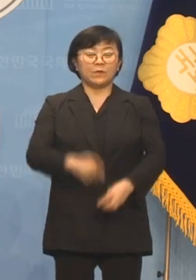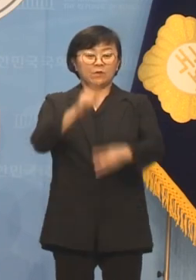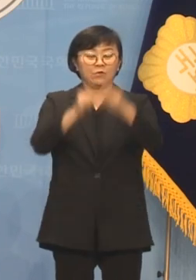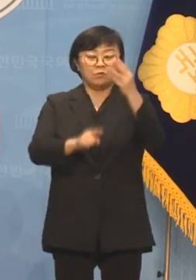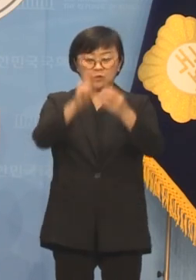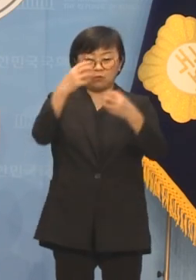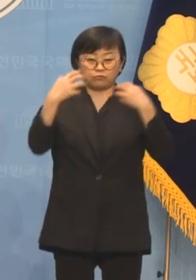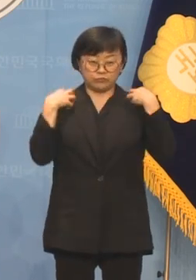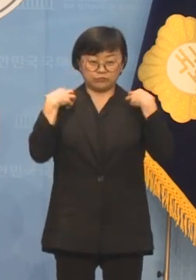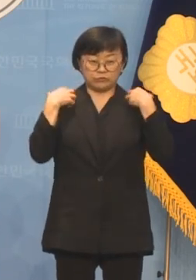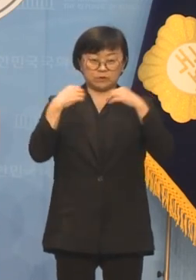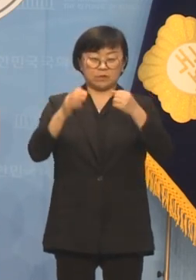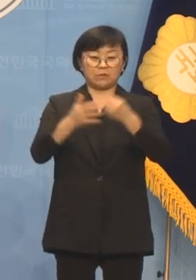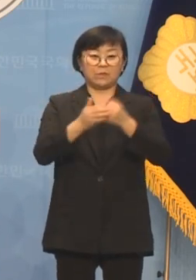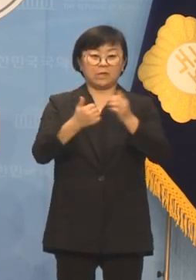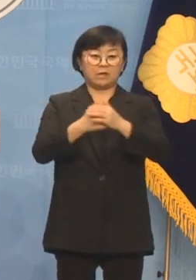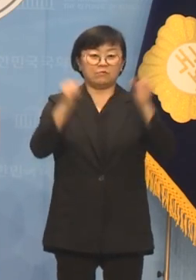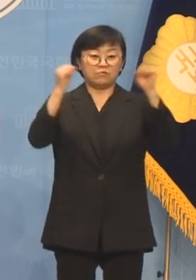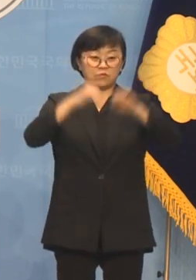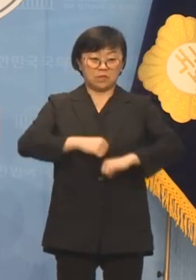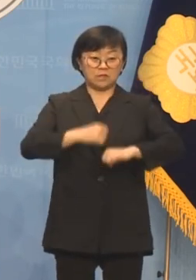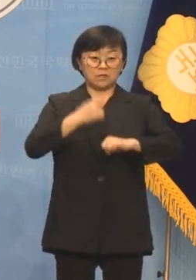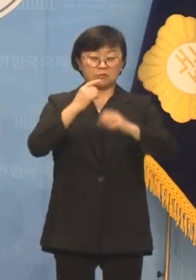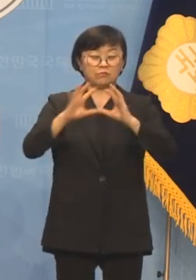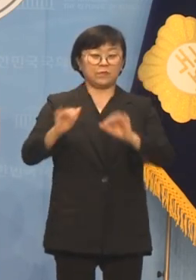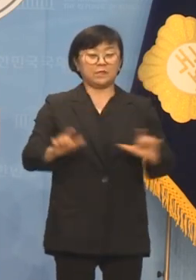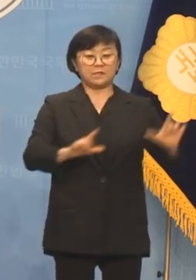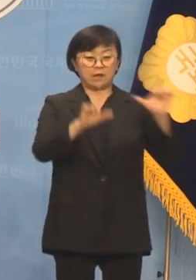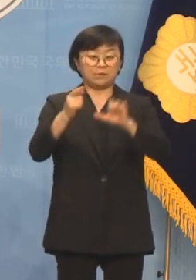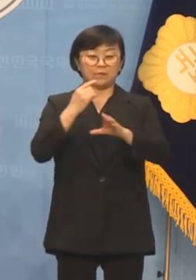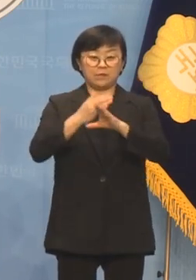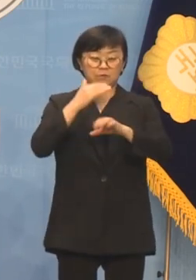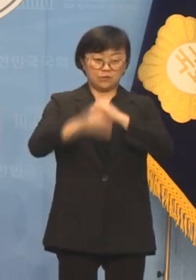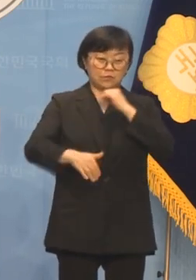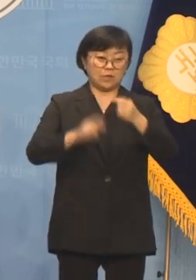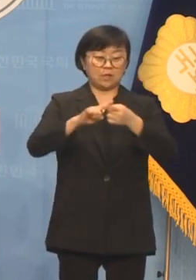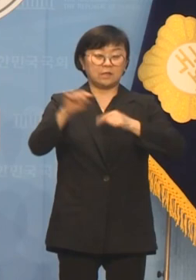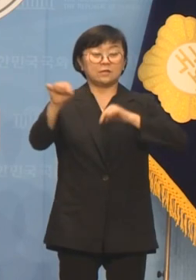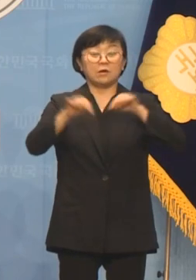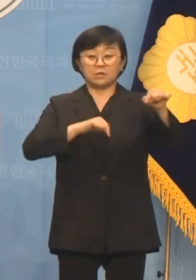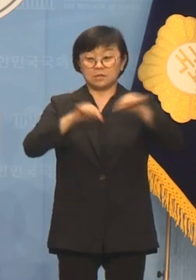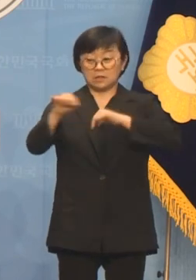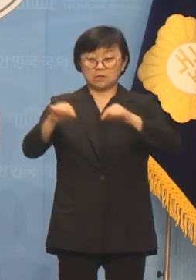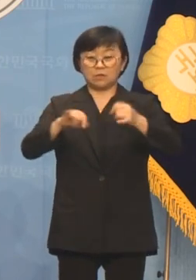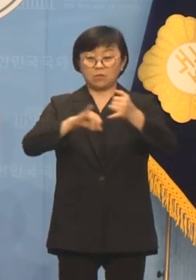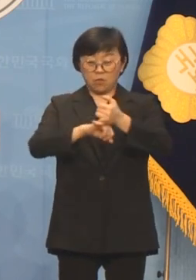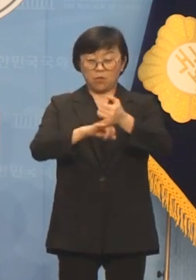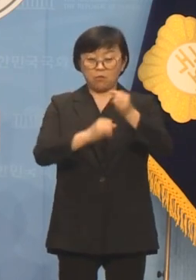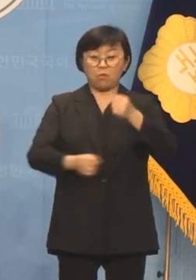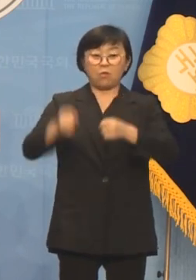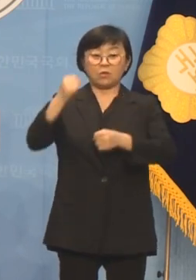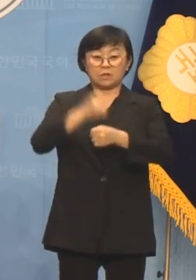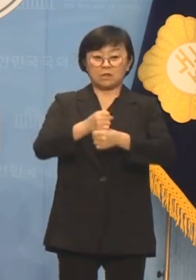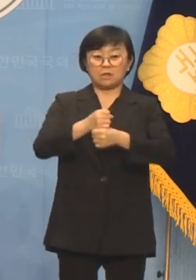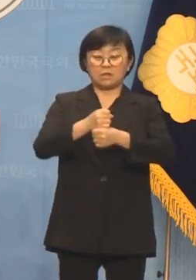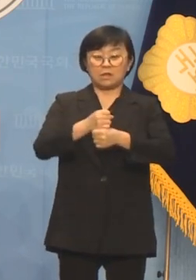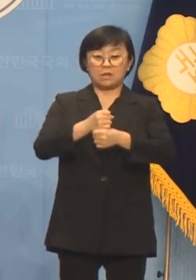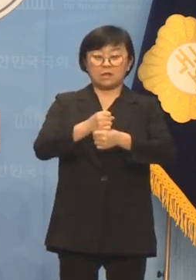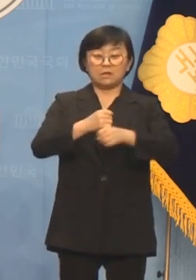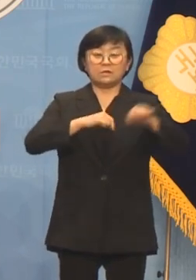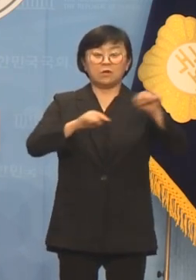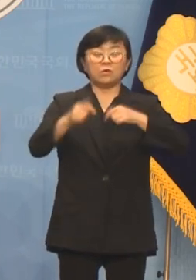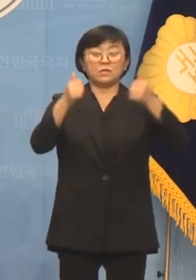윤석열 정권 하에 무너진 민생과 민주주의, 정치를 반드시 복원해달라는